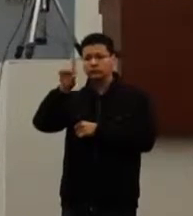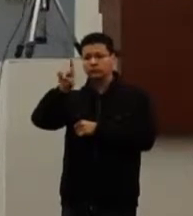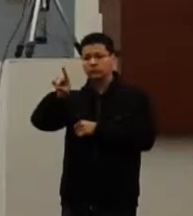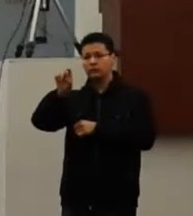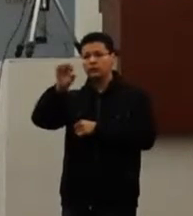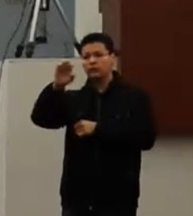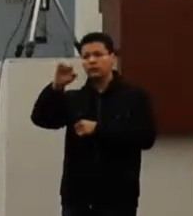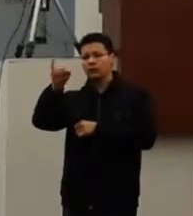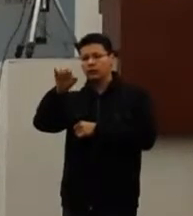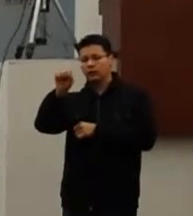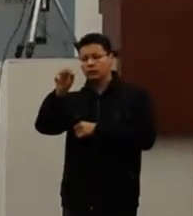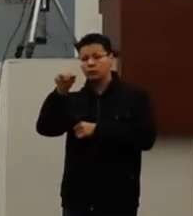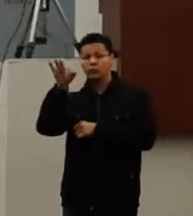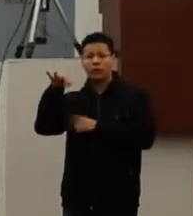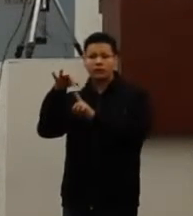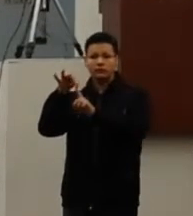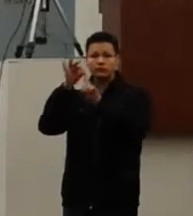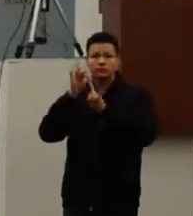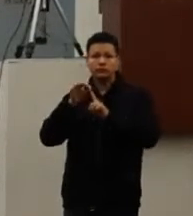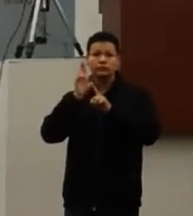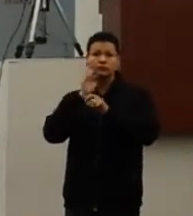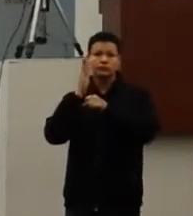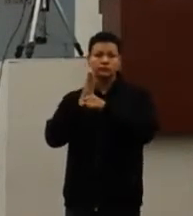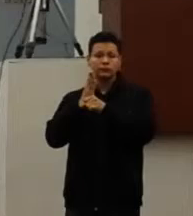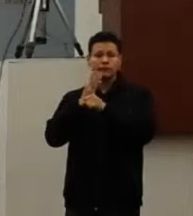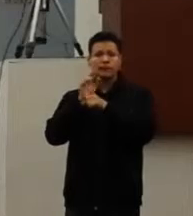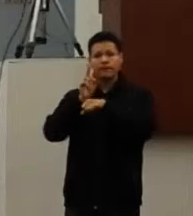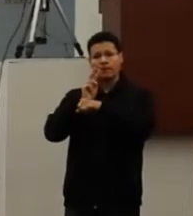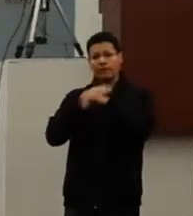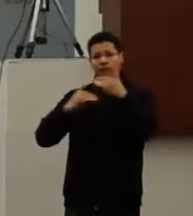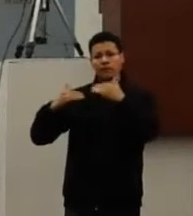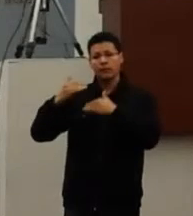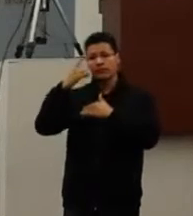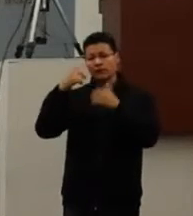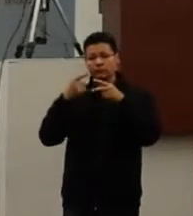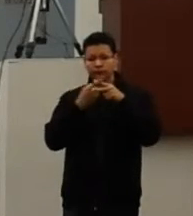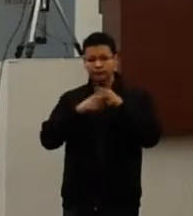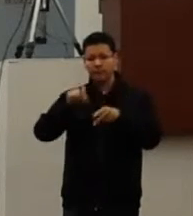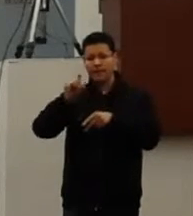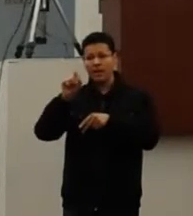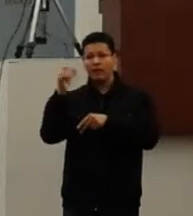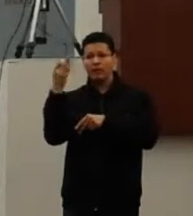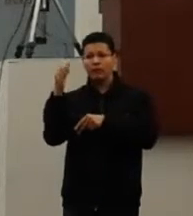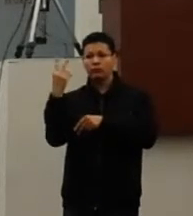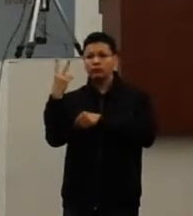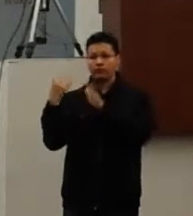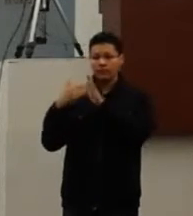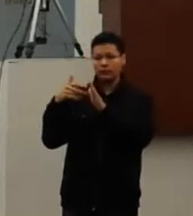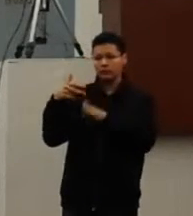como auditor superior del estado para el período del 2014